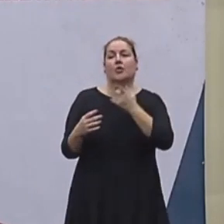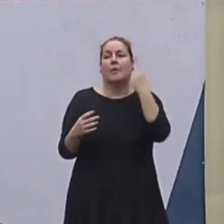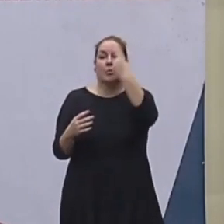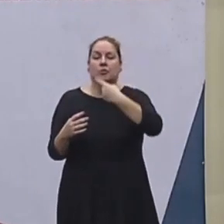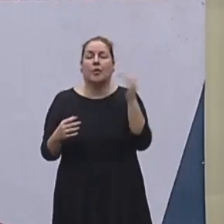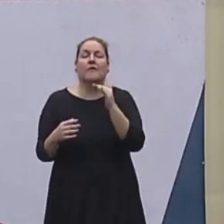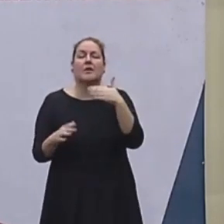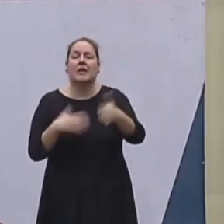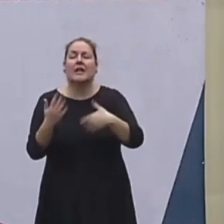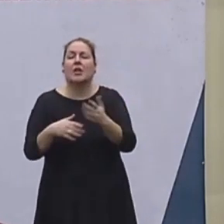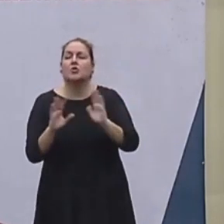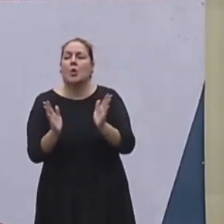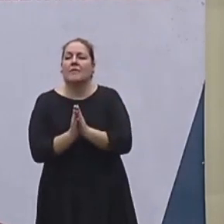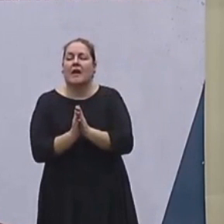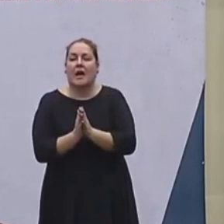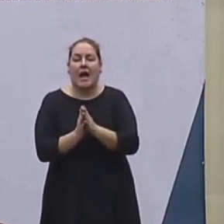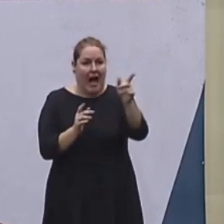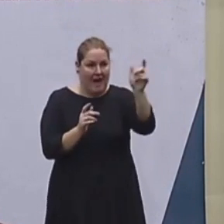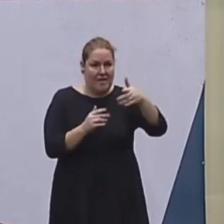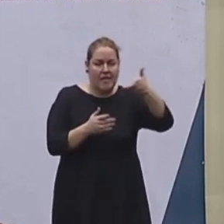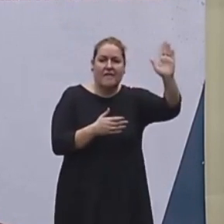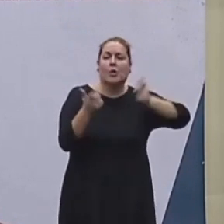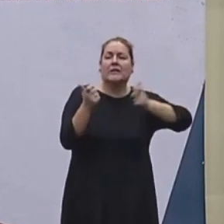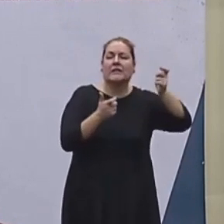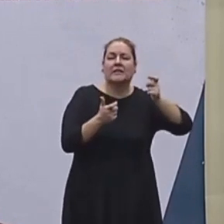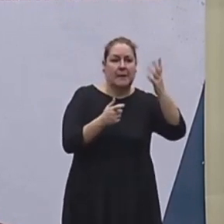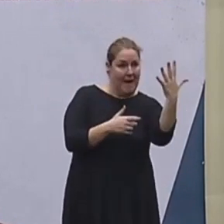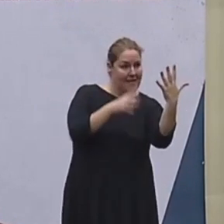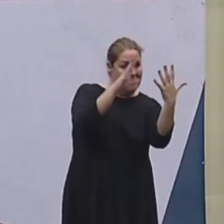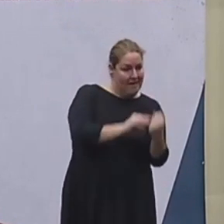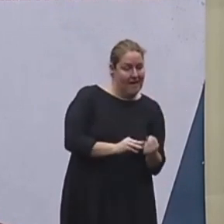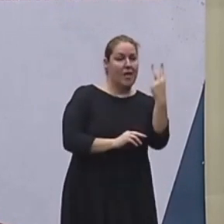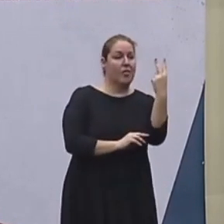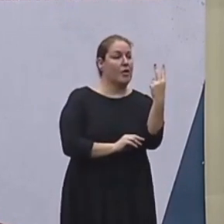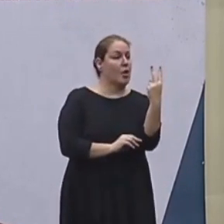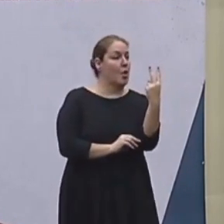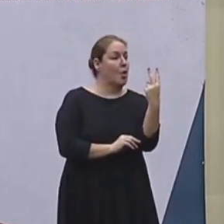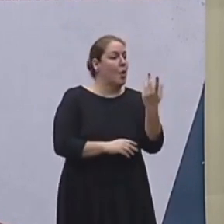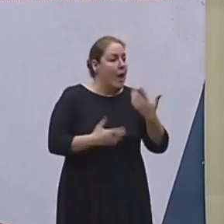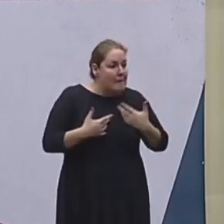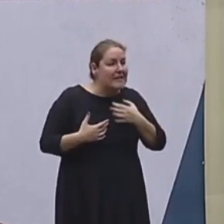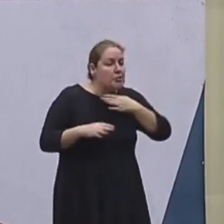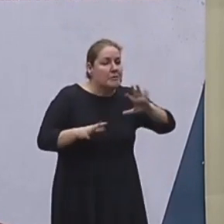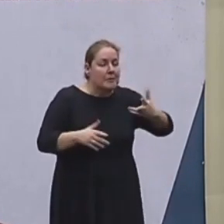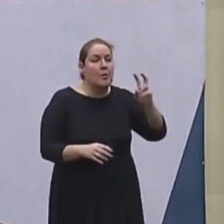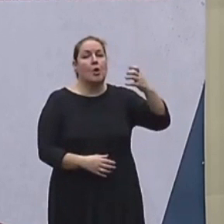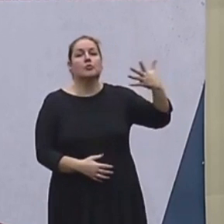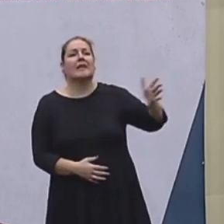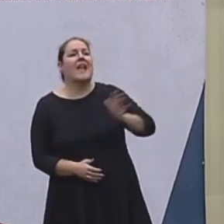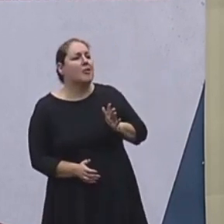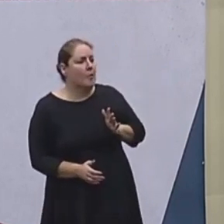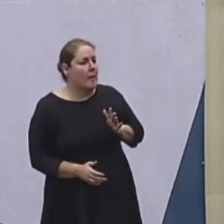να τελειώσουμε όλα θα έχουν πάρει σύνταξη, θα μείνουν 2. Χρειαζόμαστε όμως 25 άτομα για